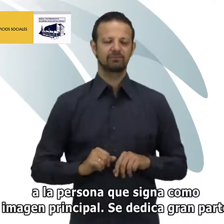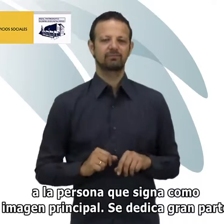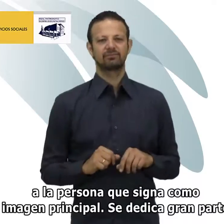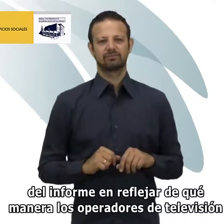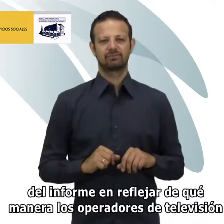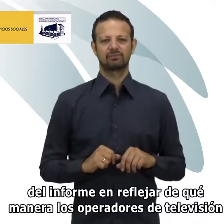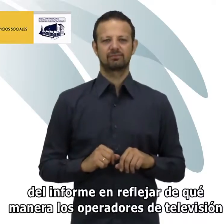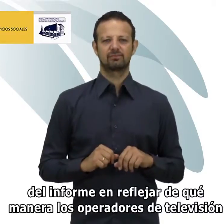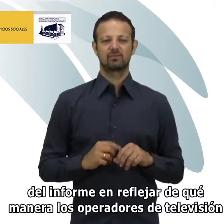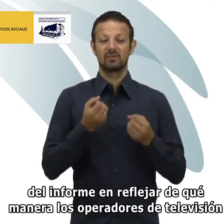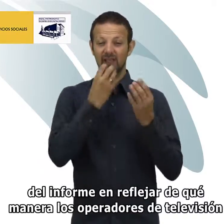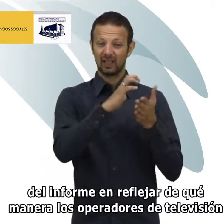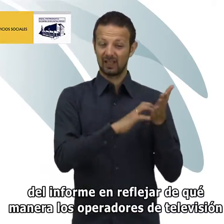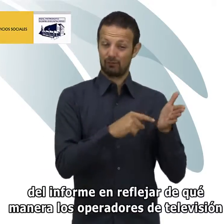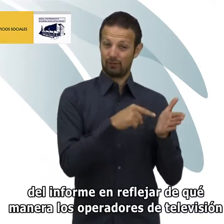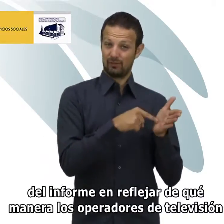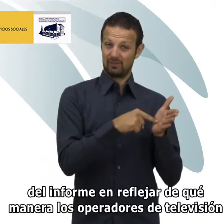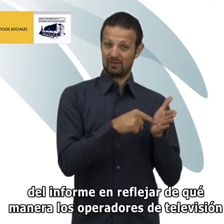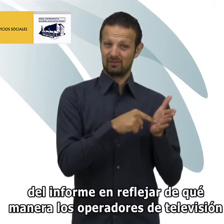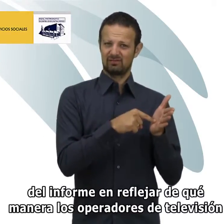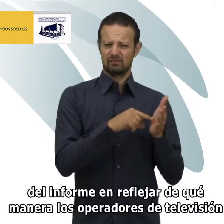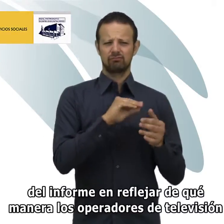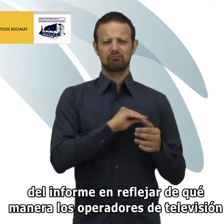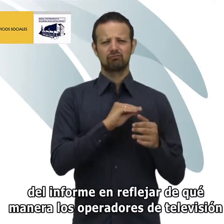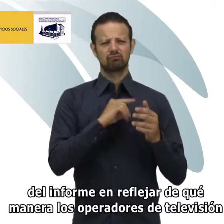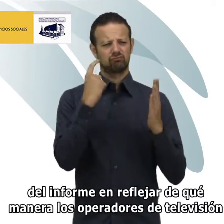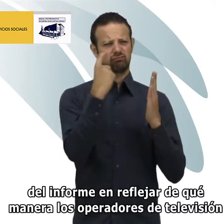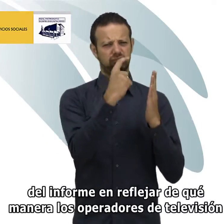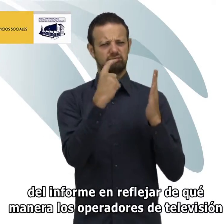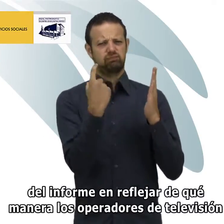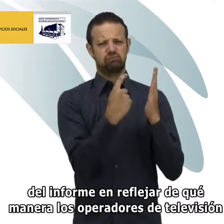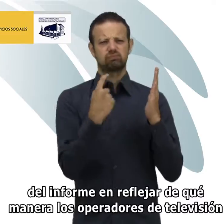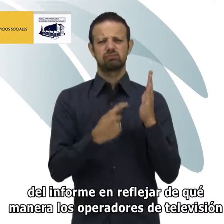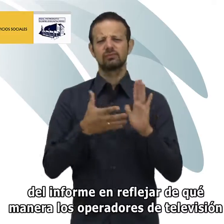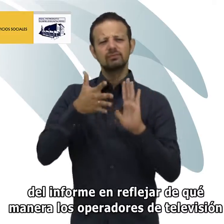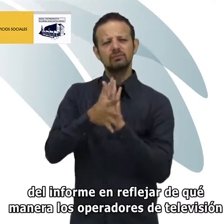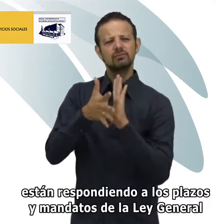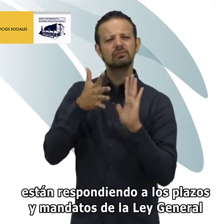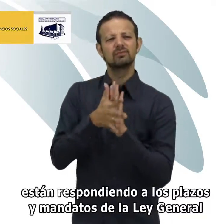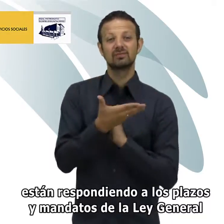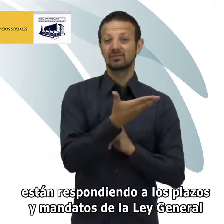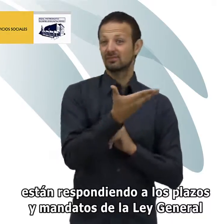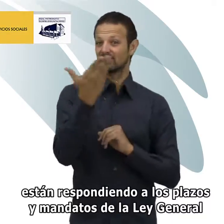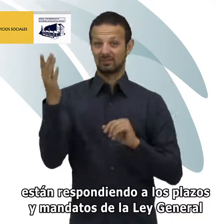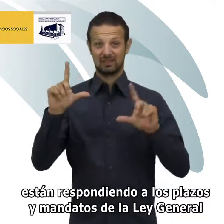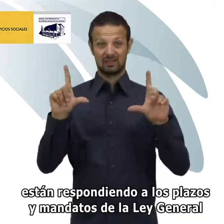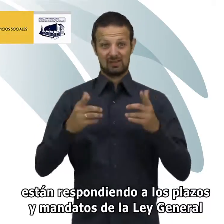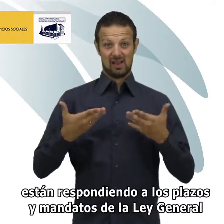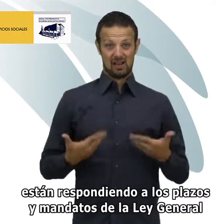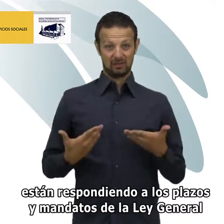Se dedica gran parte del informe en reflejar de qué manera los operadores de televisión están respondiendo